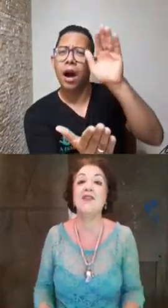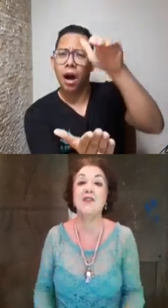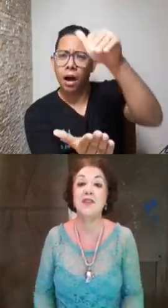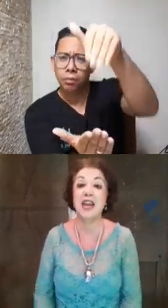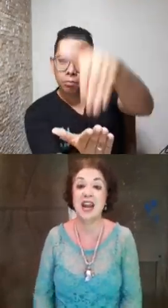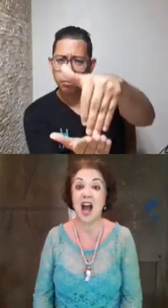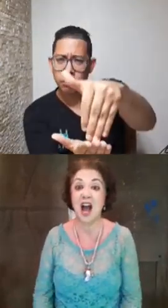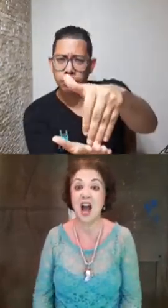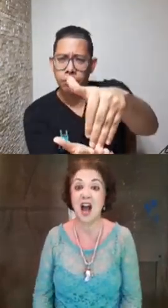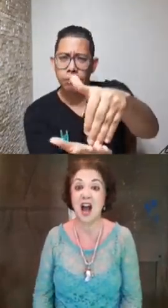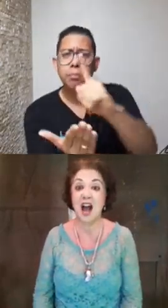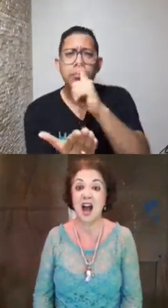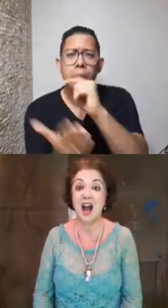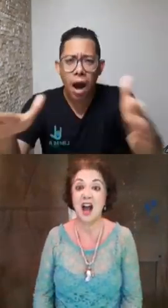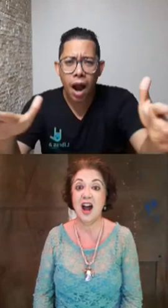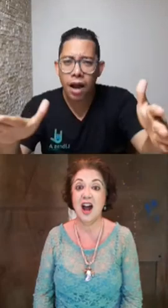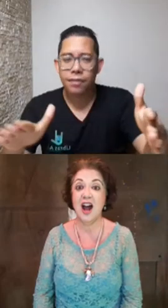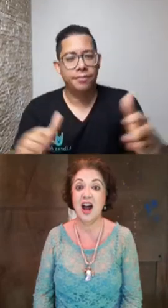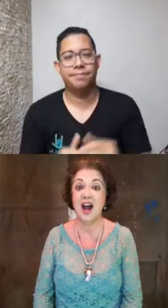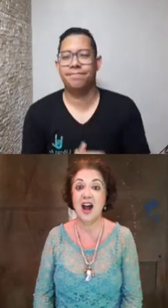na África.